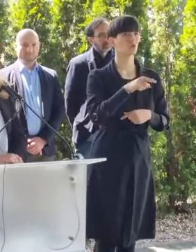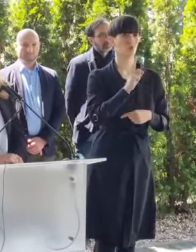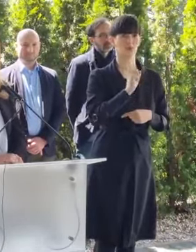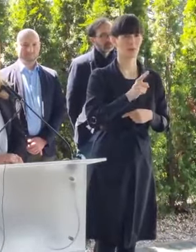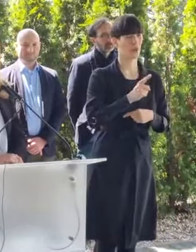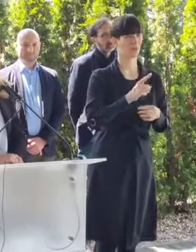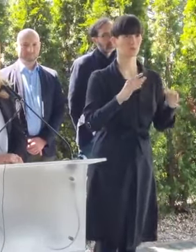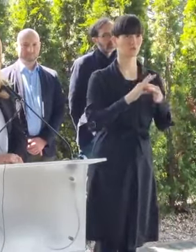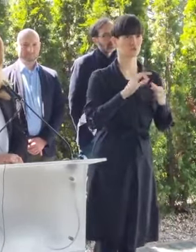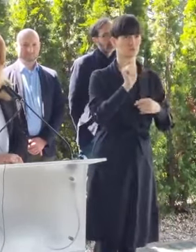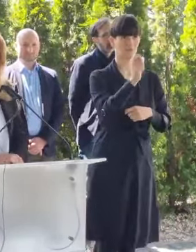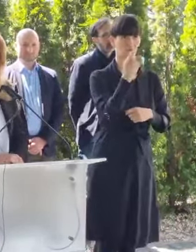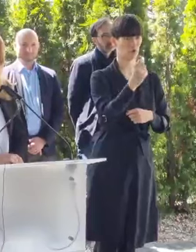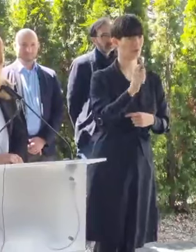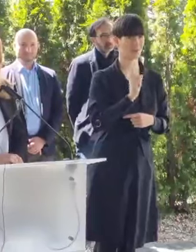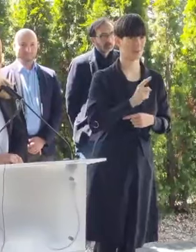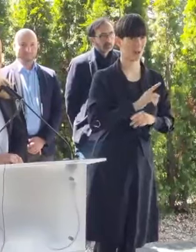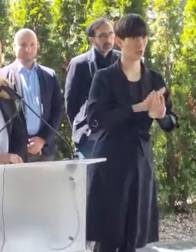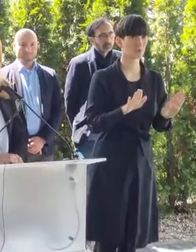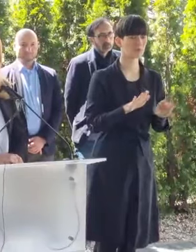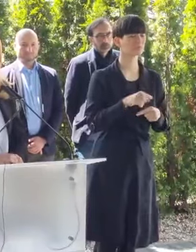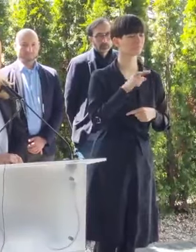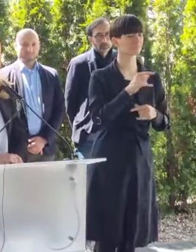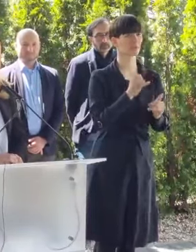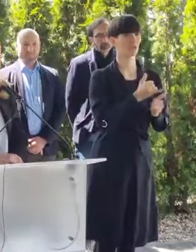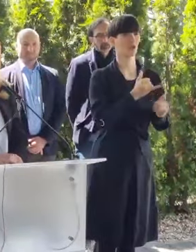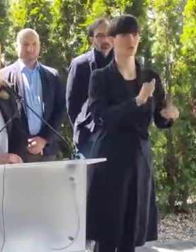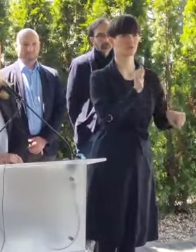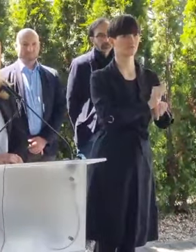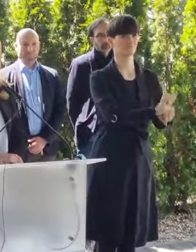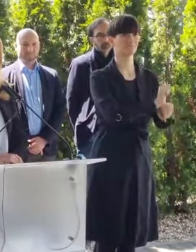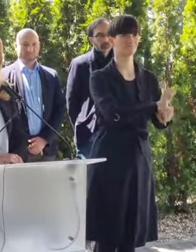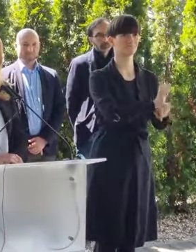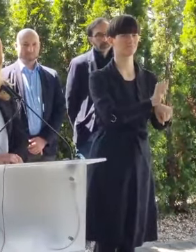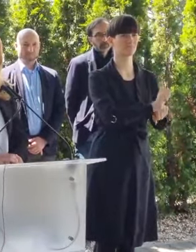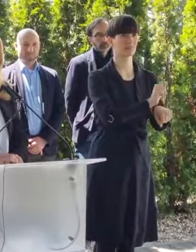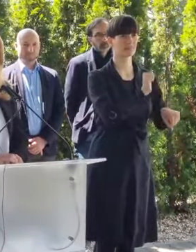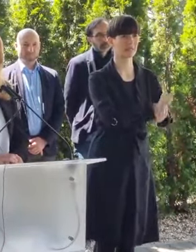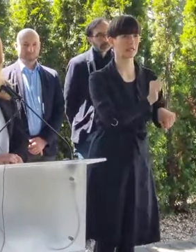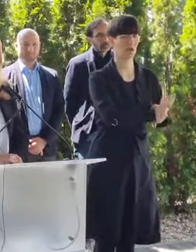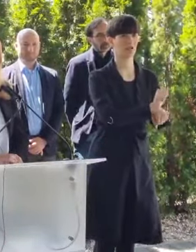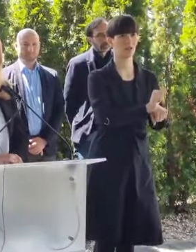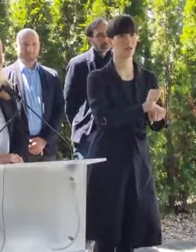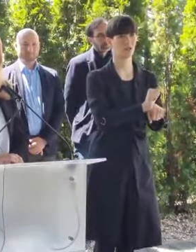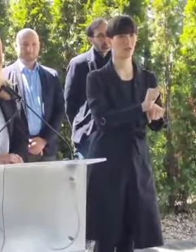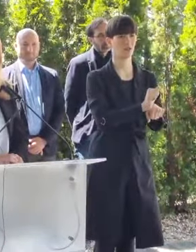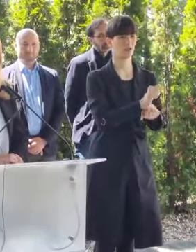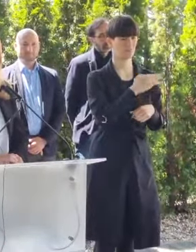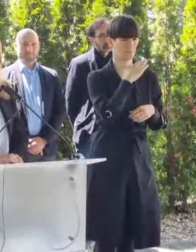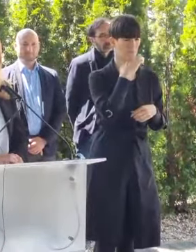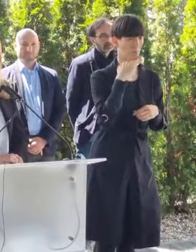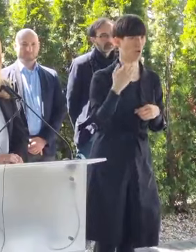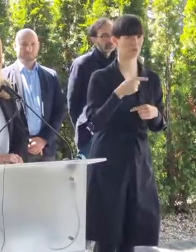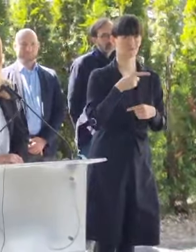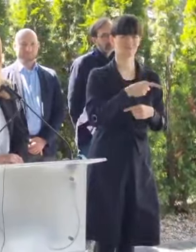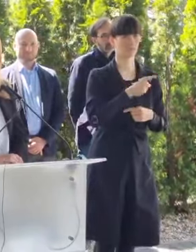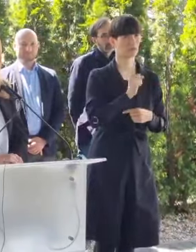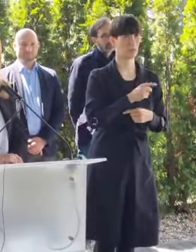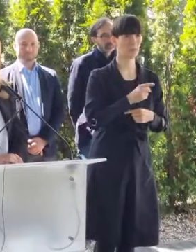vojny. Ale tu nás sú uplatňované ako nástroj týrania alebo trýznenia, ubližovania